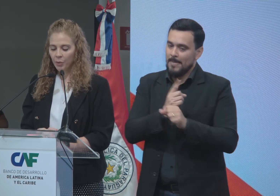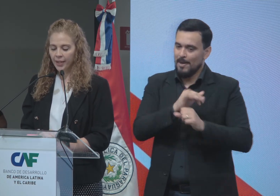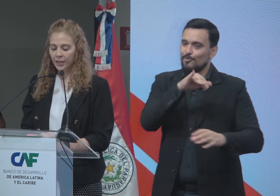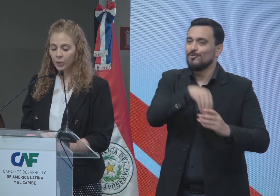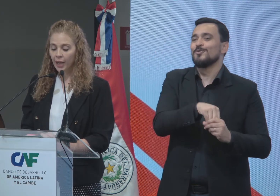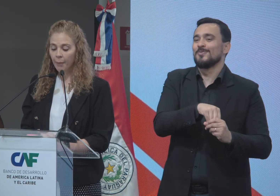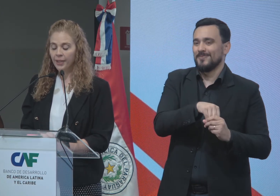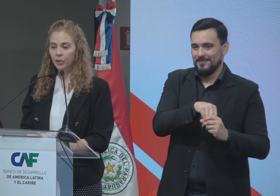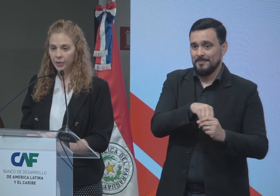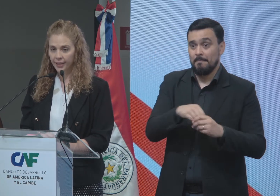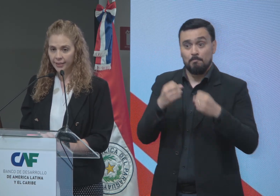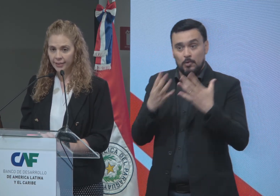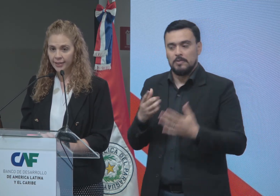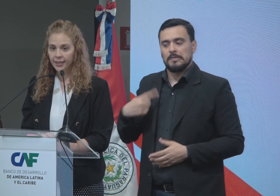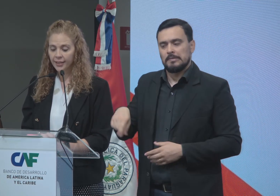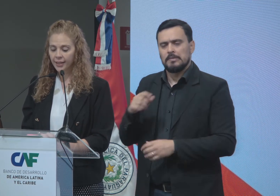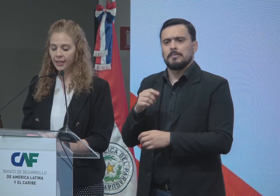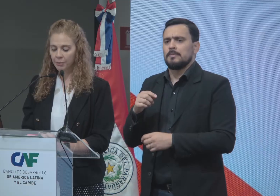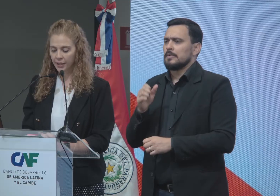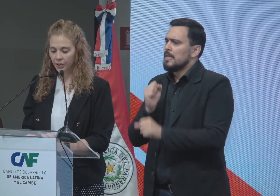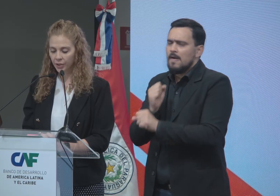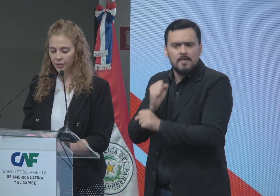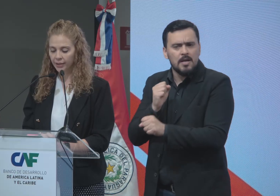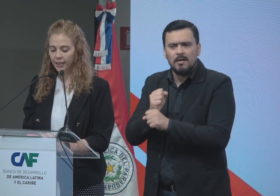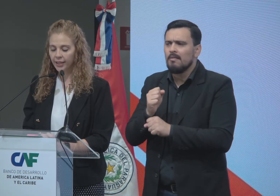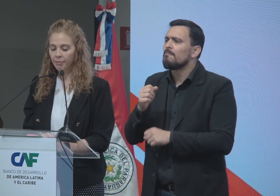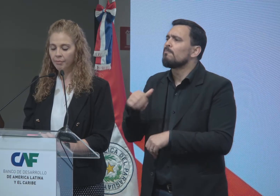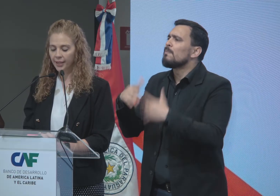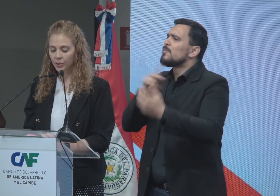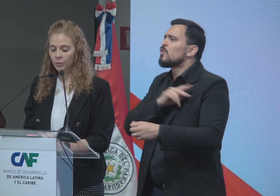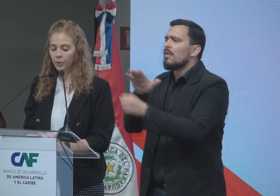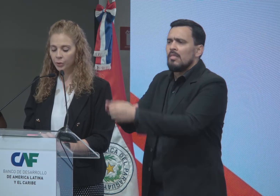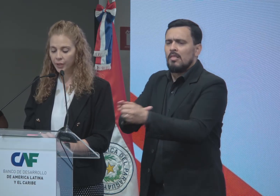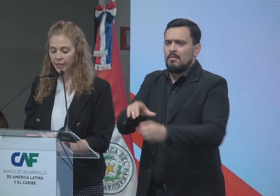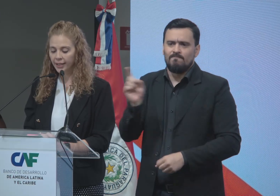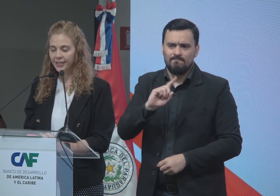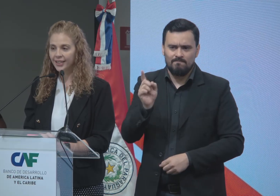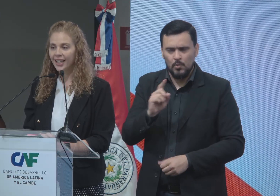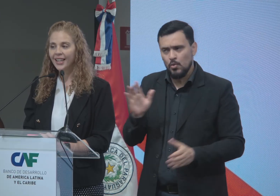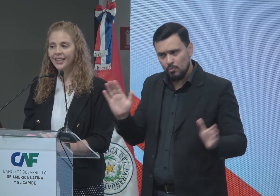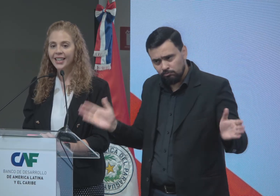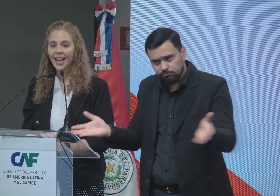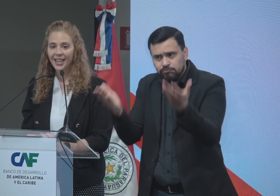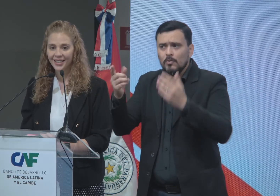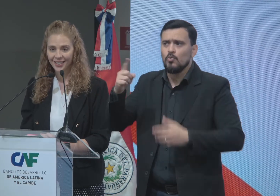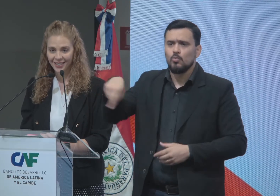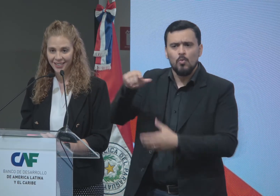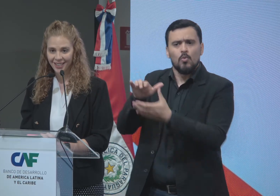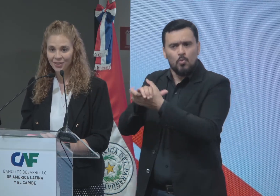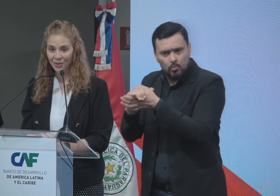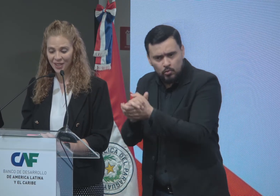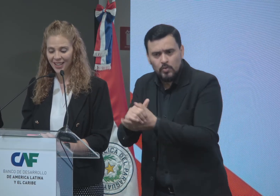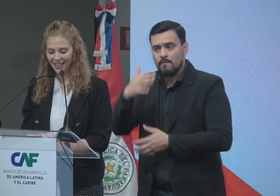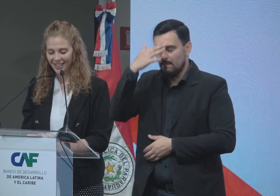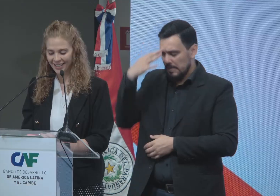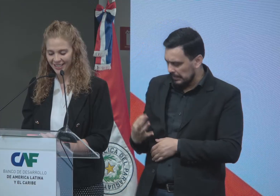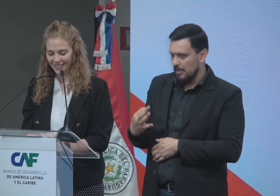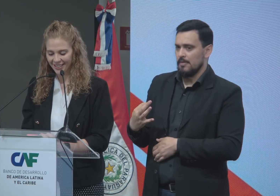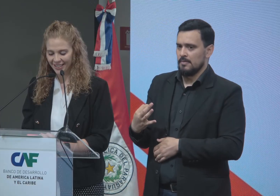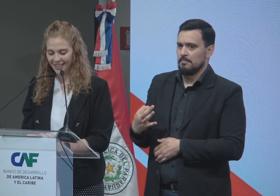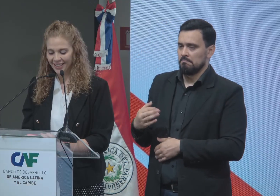Trabajamos para que todas las personas sin discriminación tengan más oportunidades reales en su día a